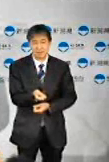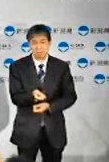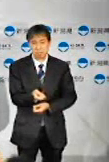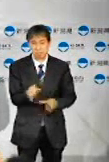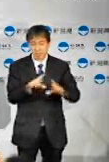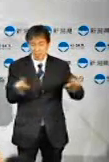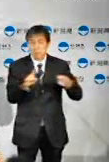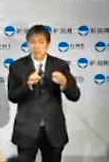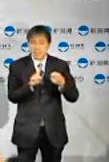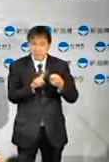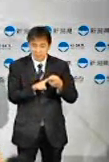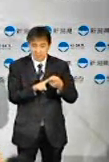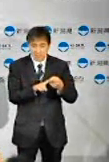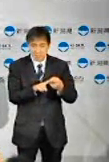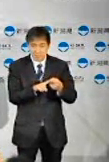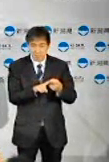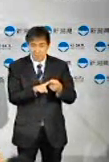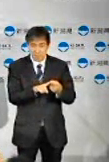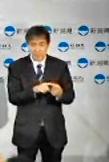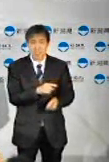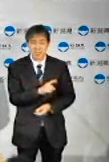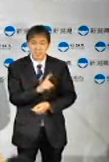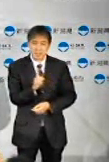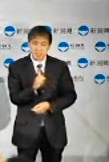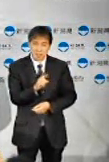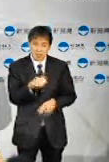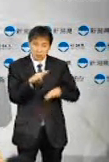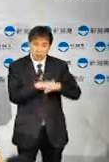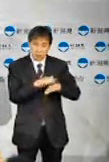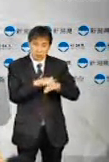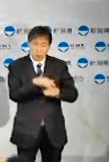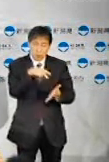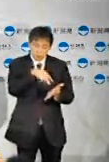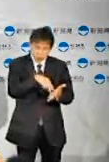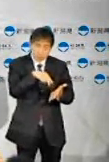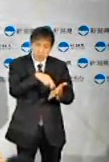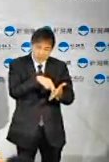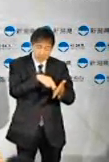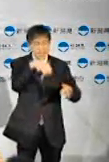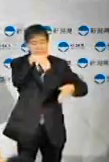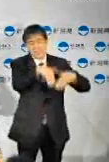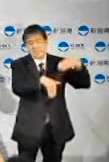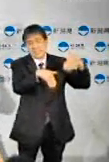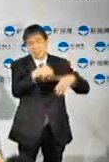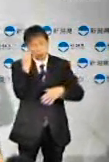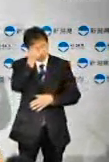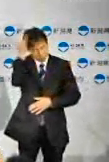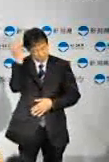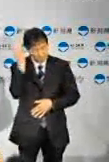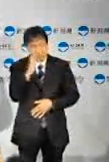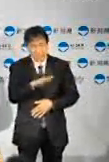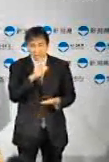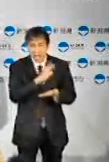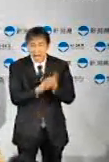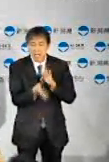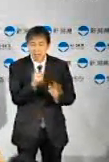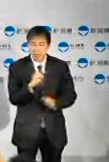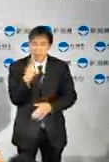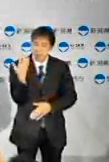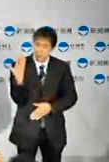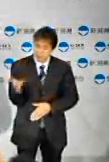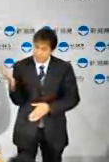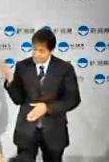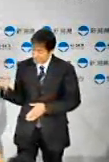に信を問うっていうのはやっぱり選挙っていうのがやっぱりイメージ強いと思います。 そこ